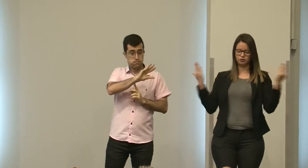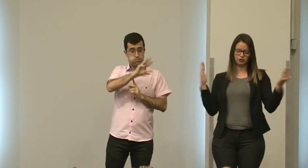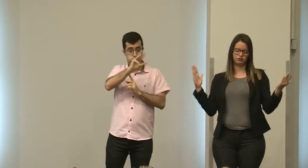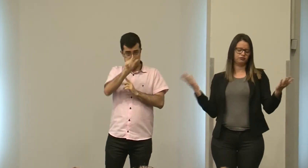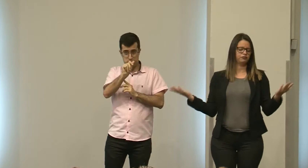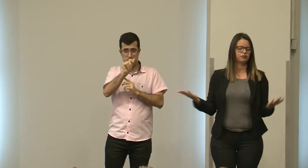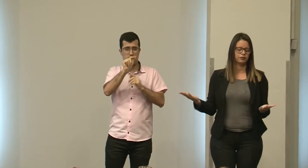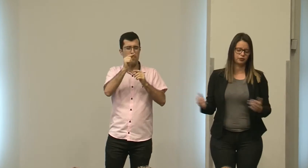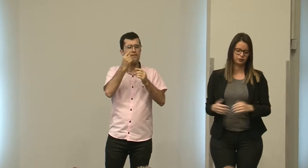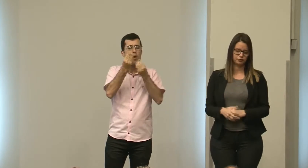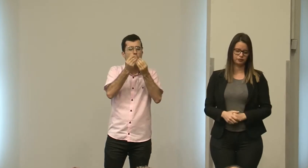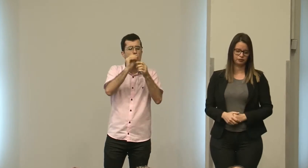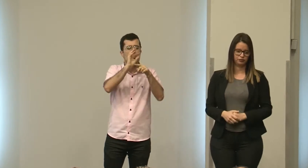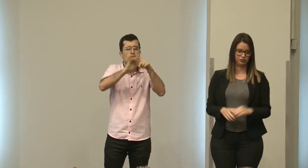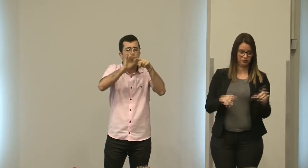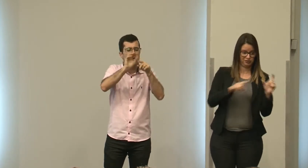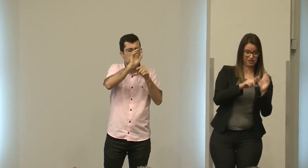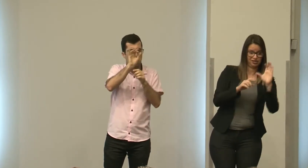fazemos